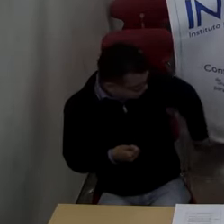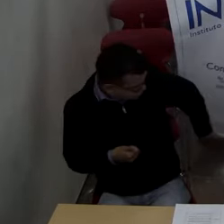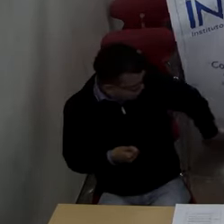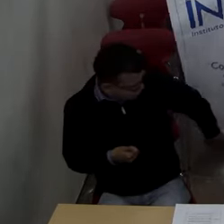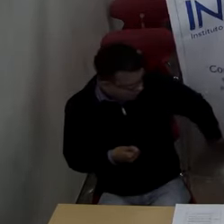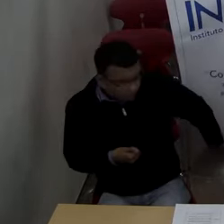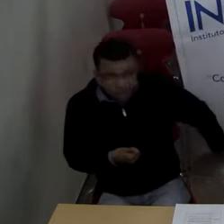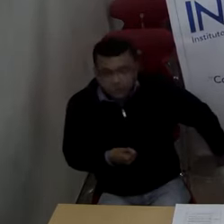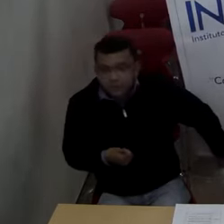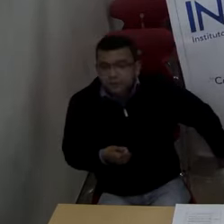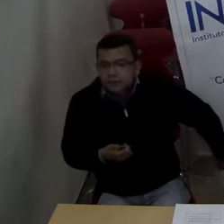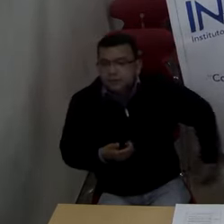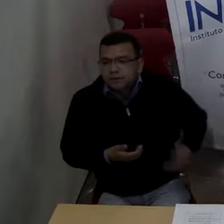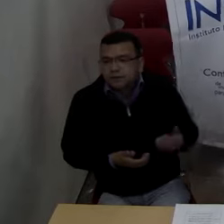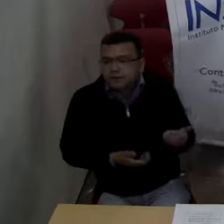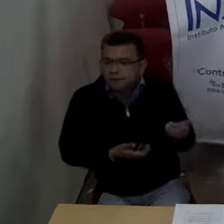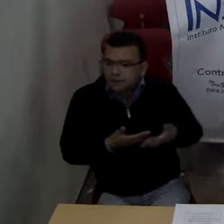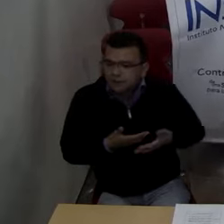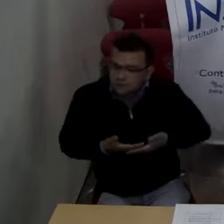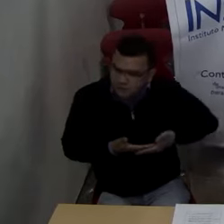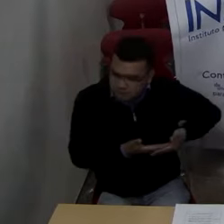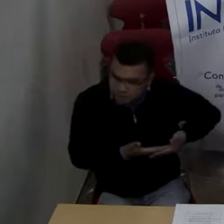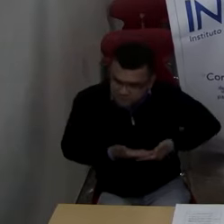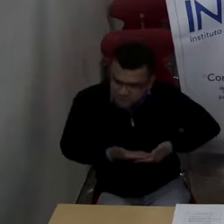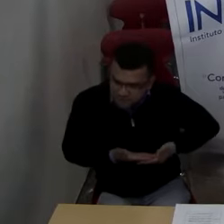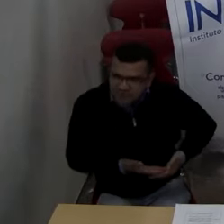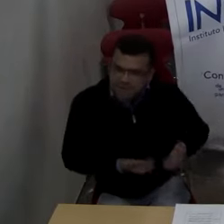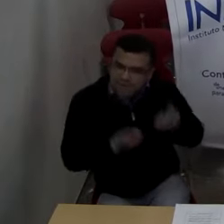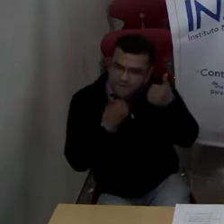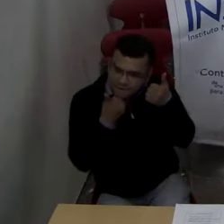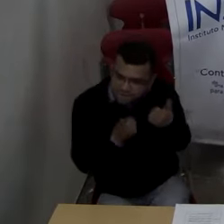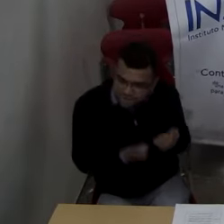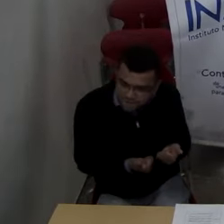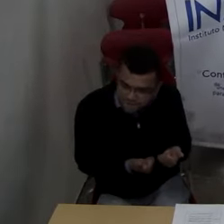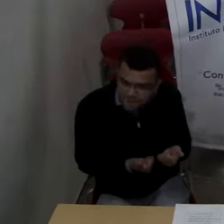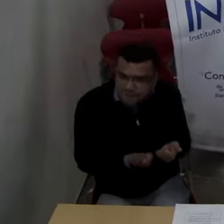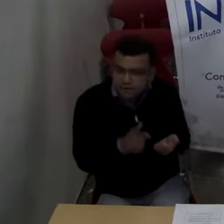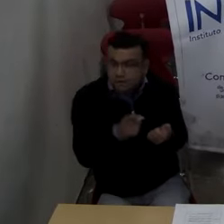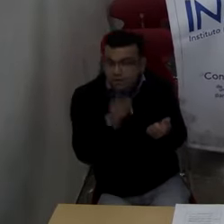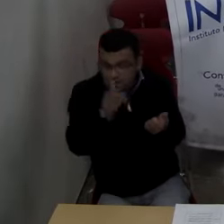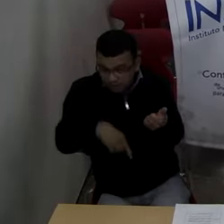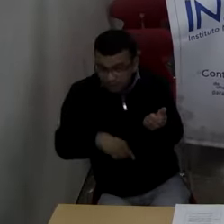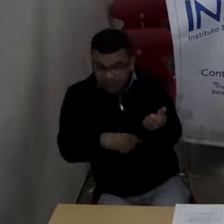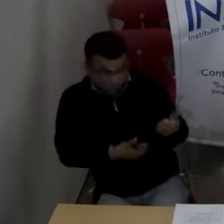forma y disposición de la oreja y del conducto auditivo externo.